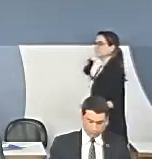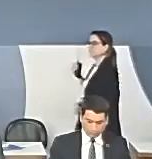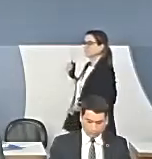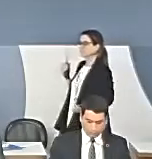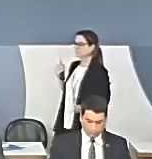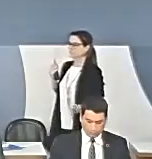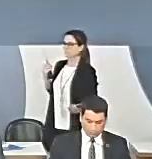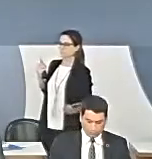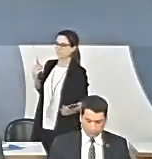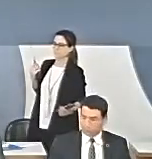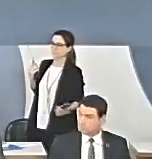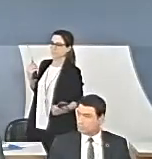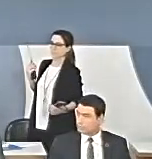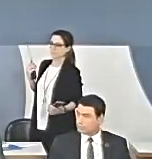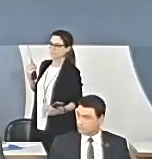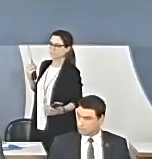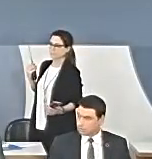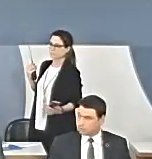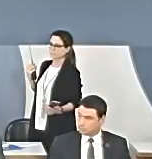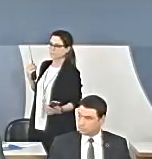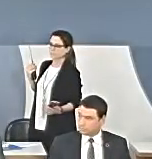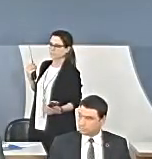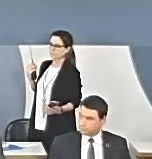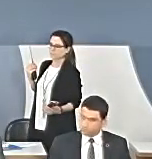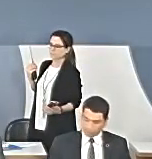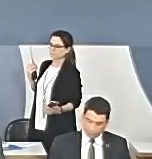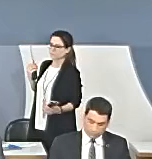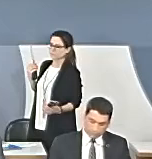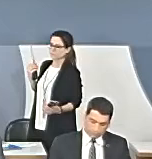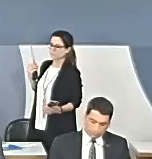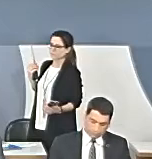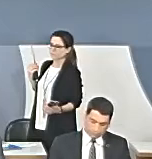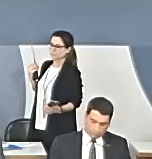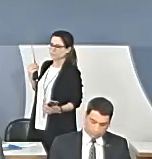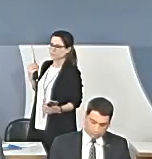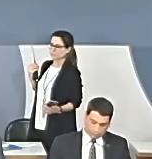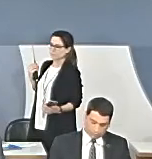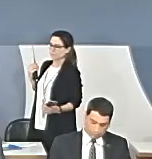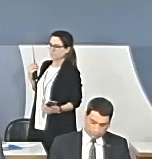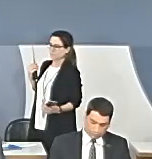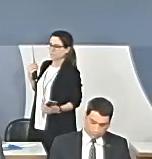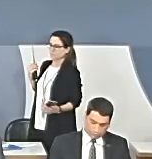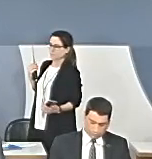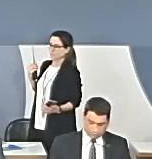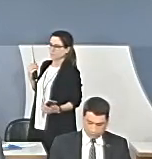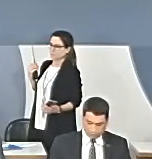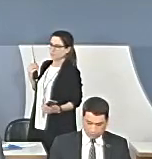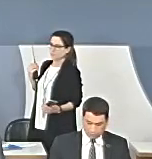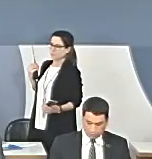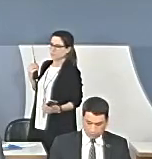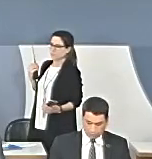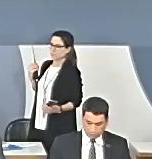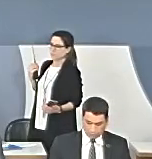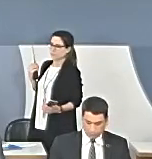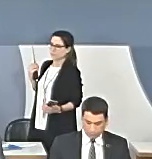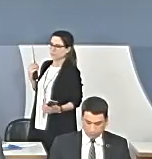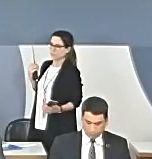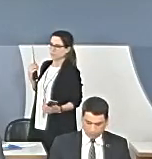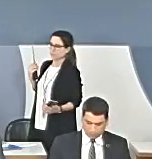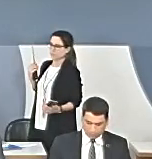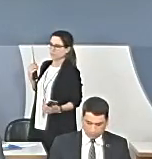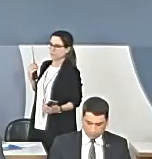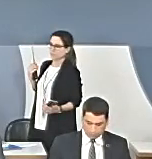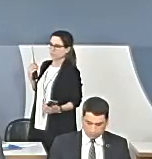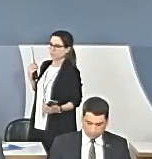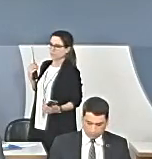boa tarde a todos boa tarde o presidente da tarde - a defensoria pública e demais convidados é eu vim aqui em nome do deputado